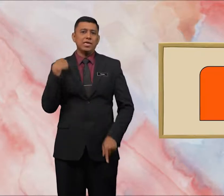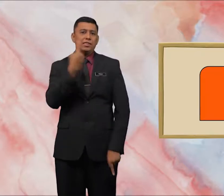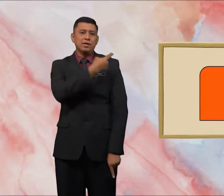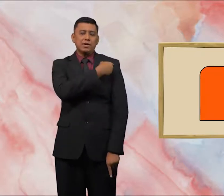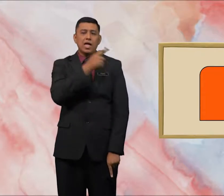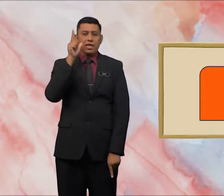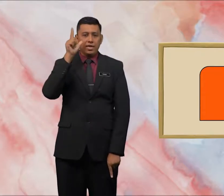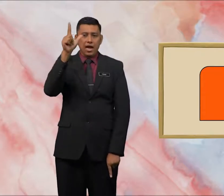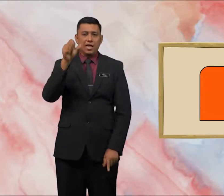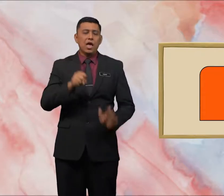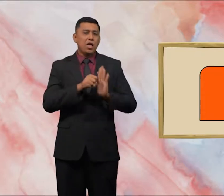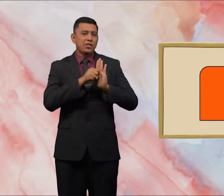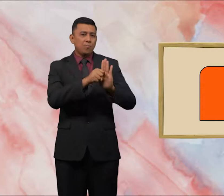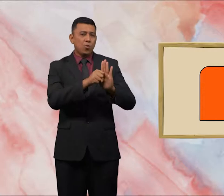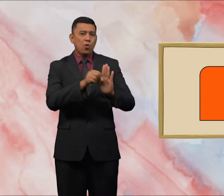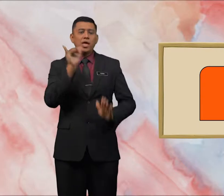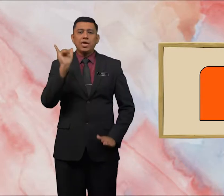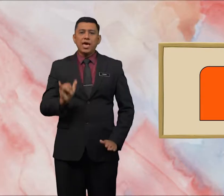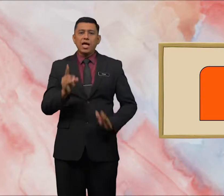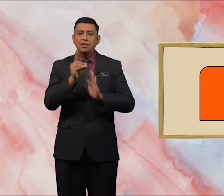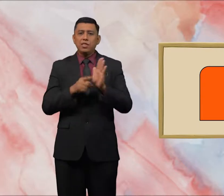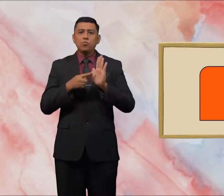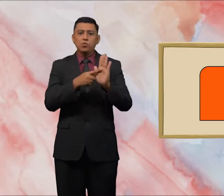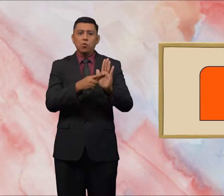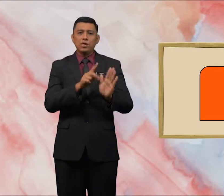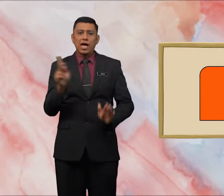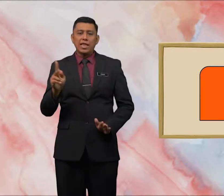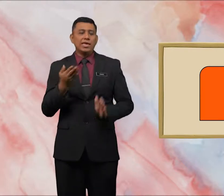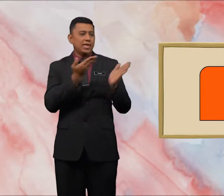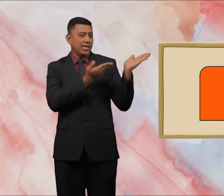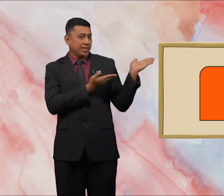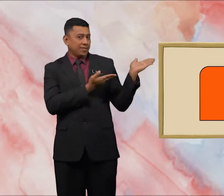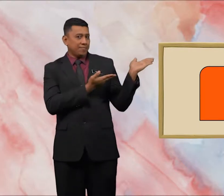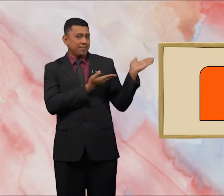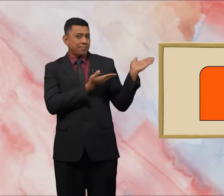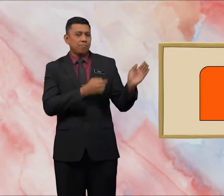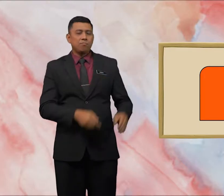kita lihat simbol yang ditunjukkan ini.